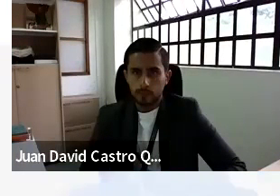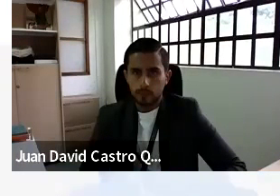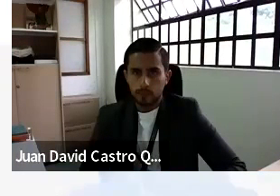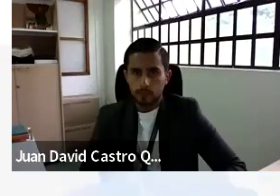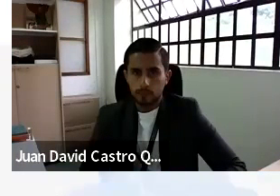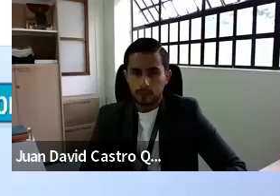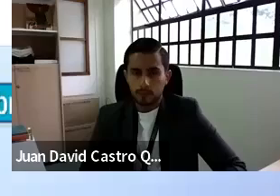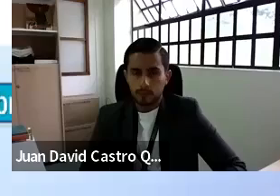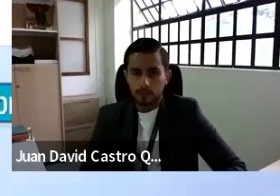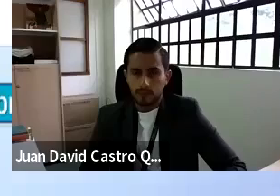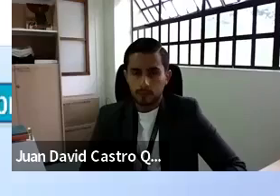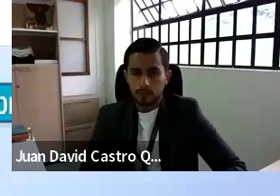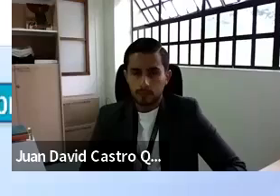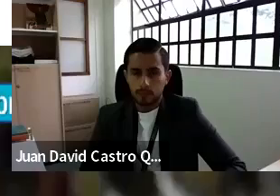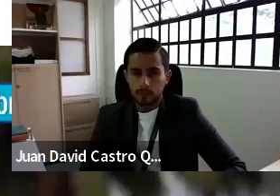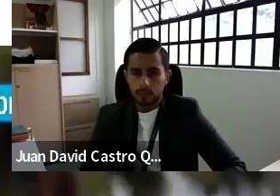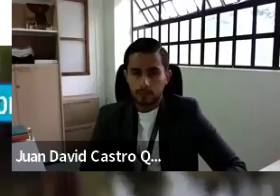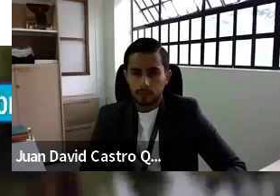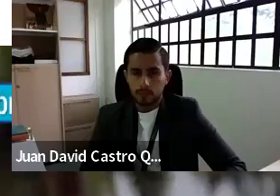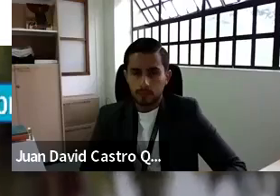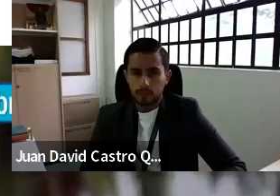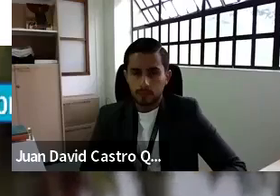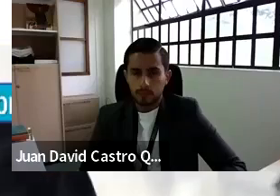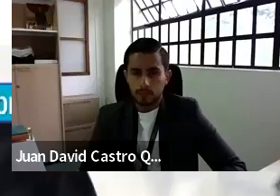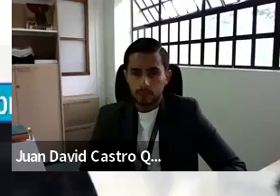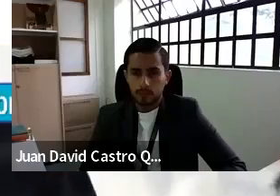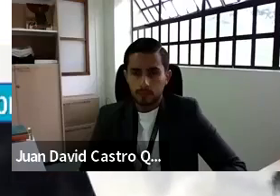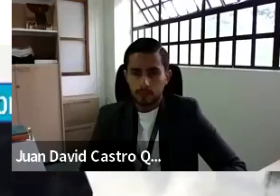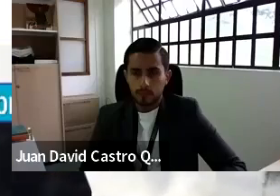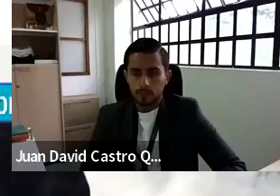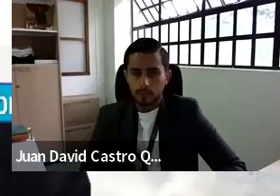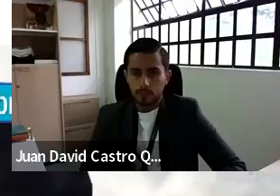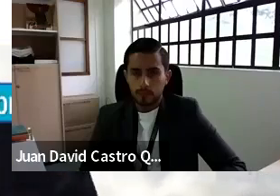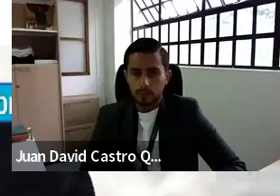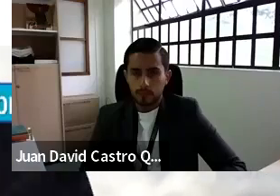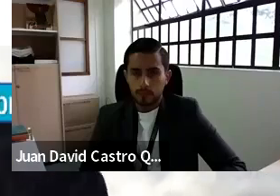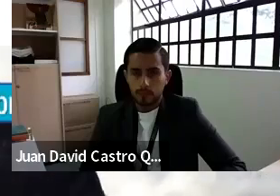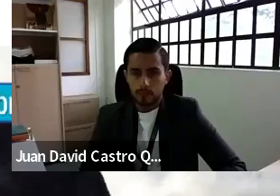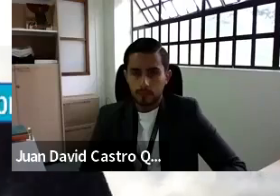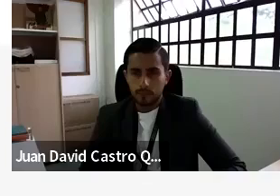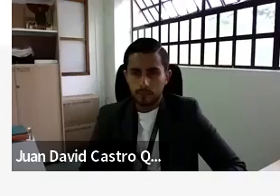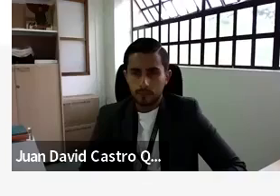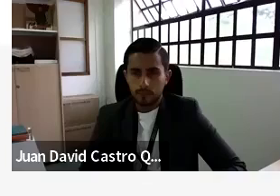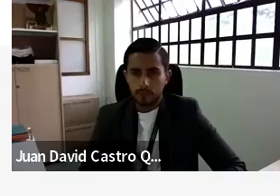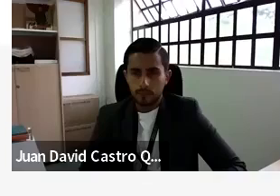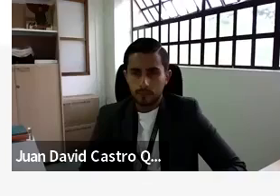San Andrés no es solo un mar de siete colores San Andrés es esto es un paraíso tropical